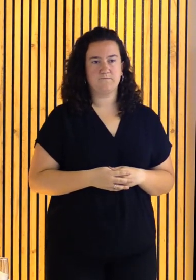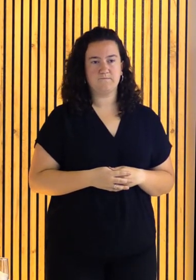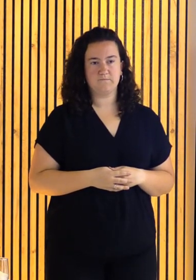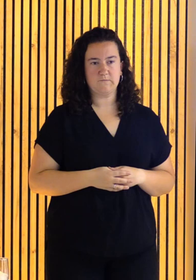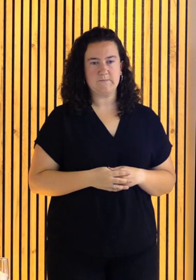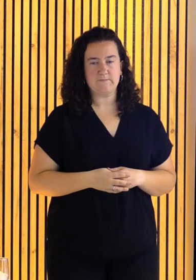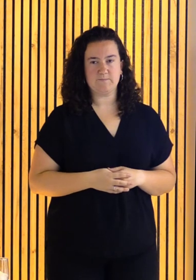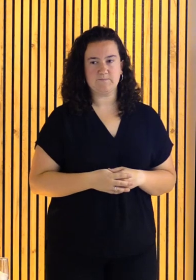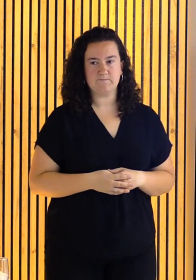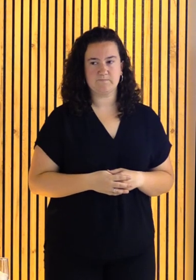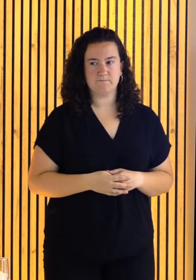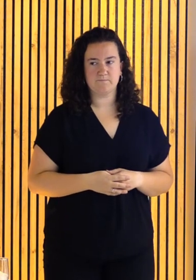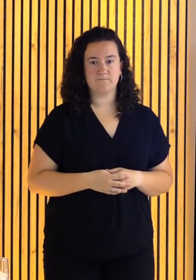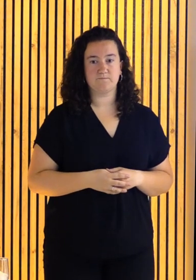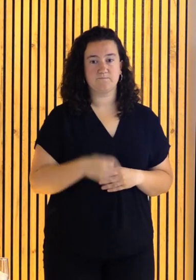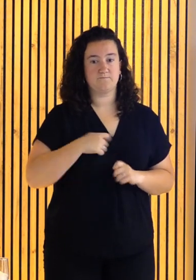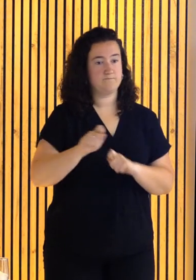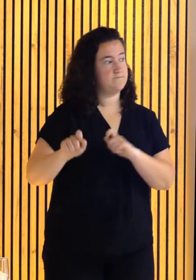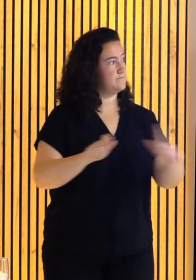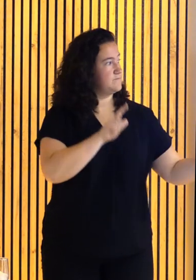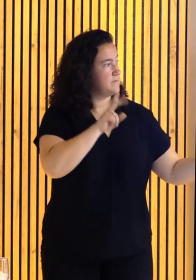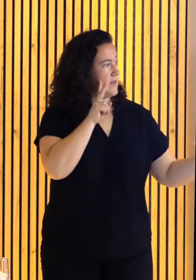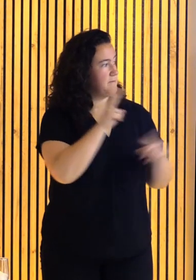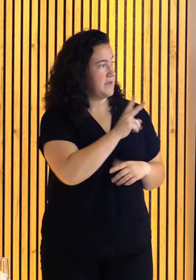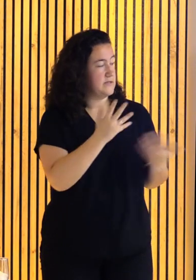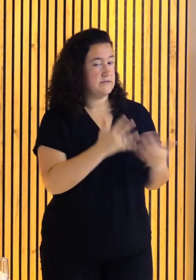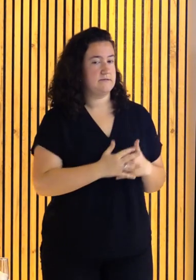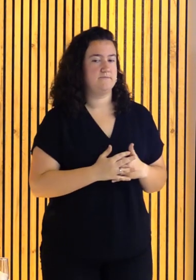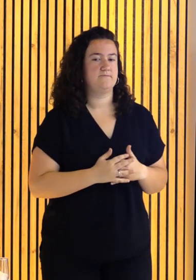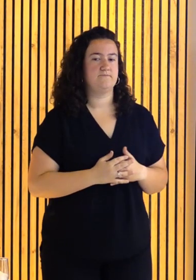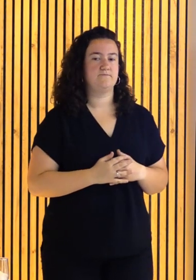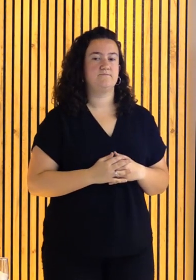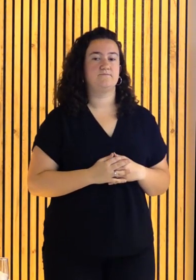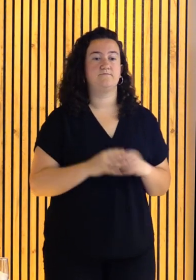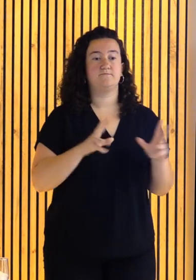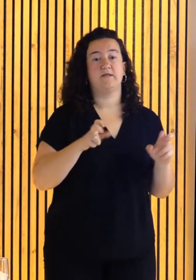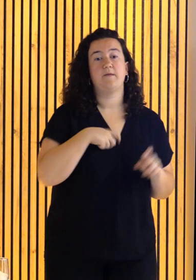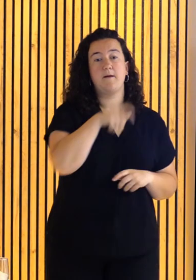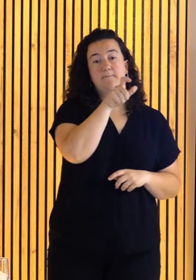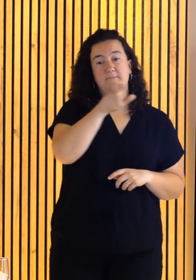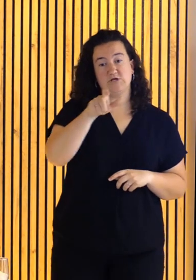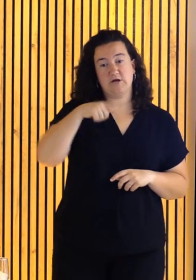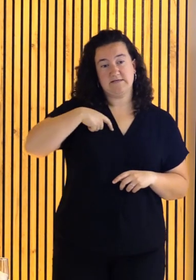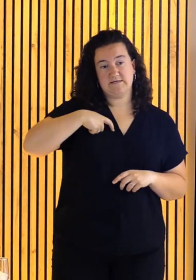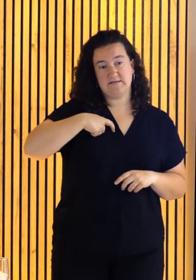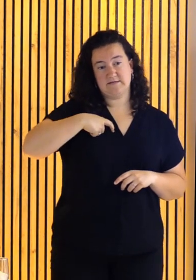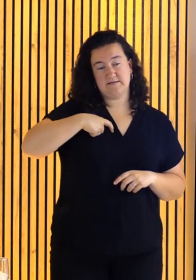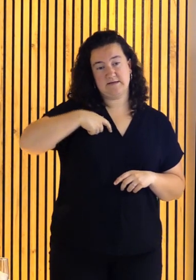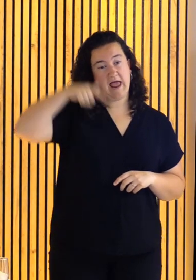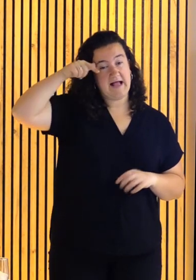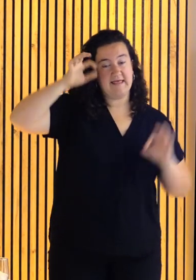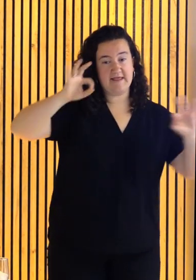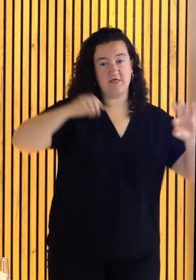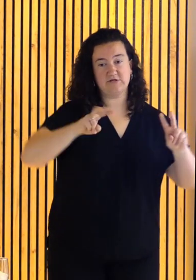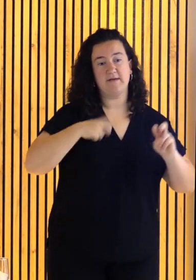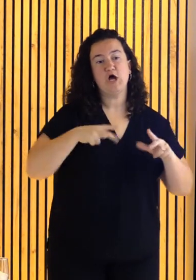Bueno, irudian ikusiko duzuen moduan, soziologiako katedradun diren Amerikako Estatu